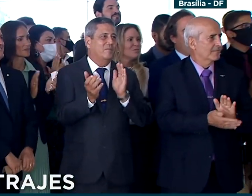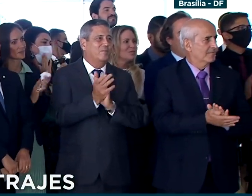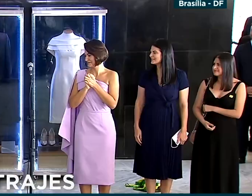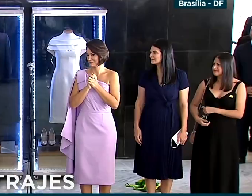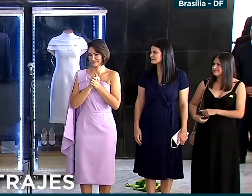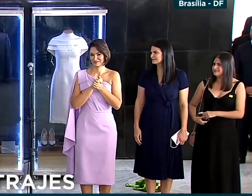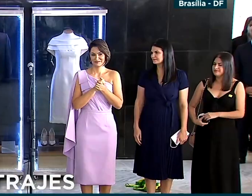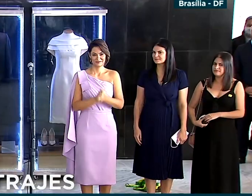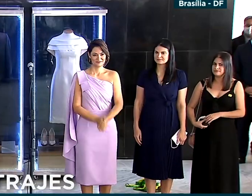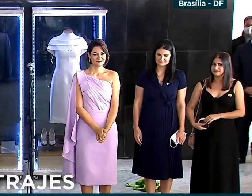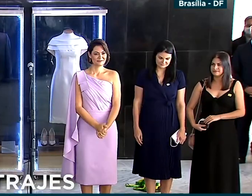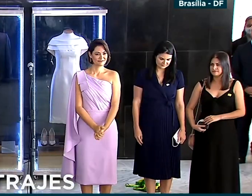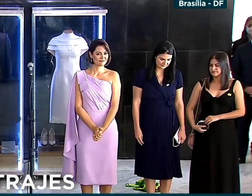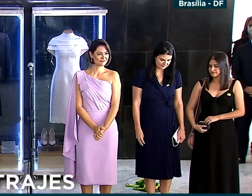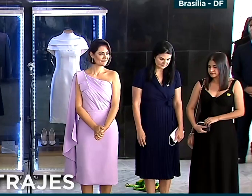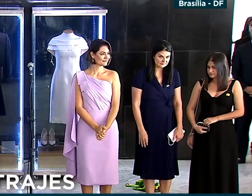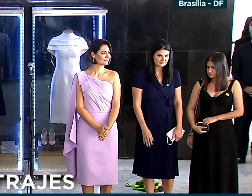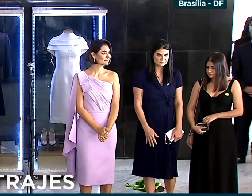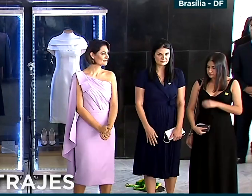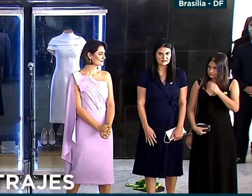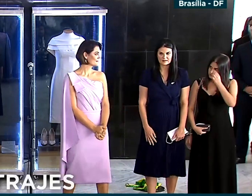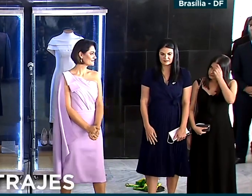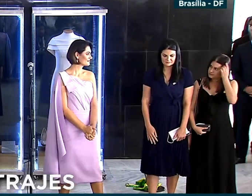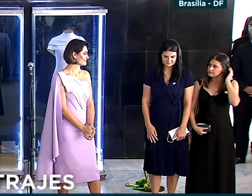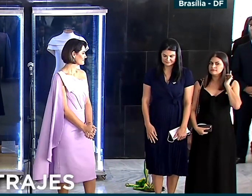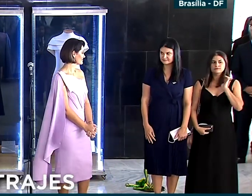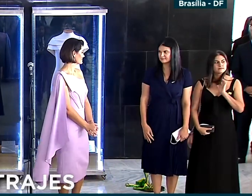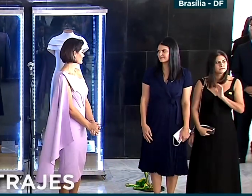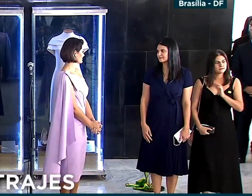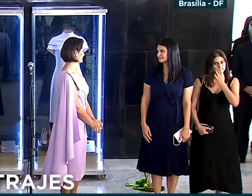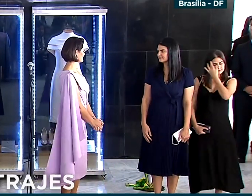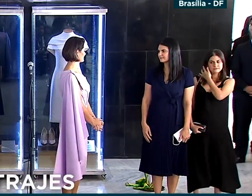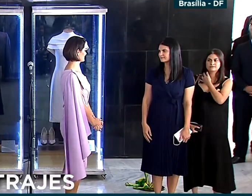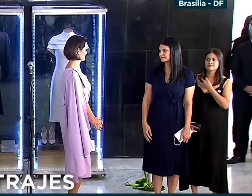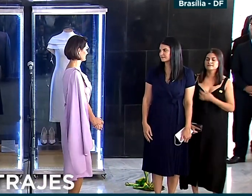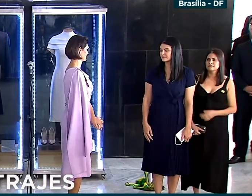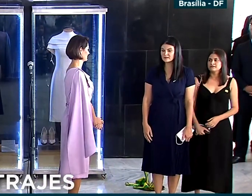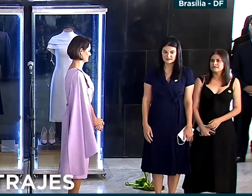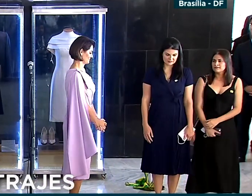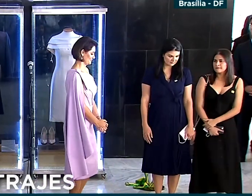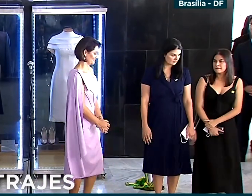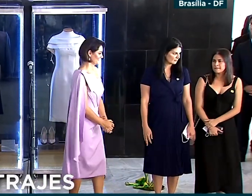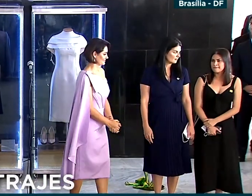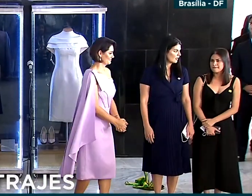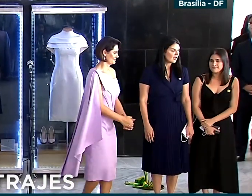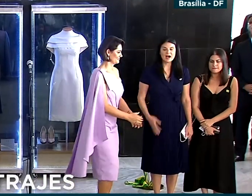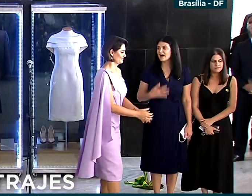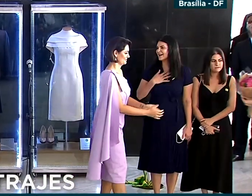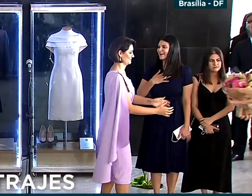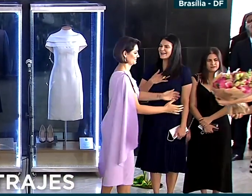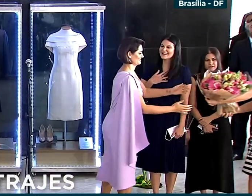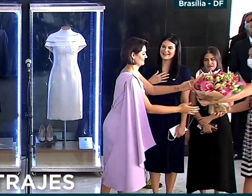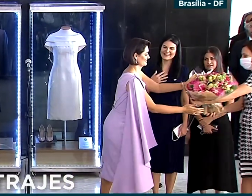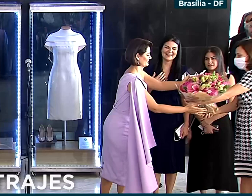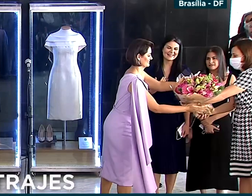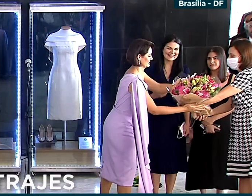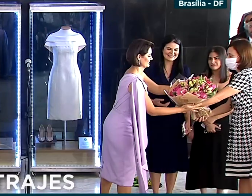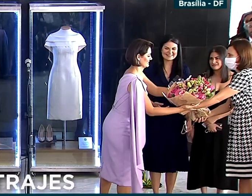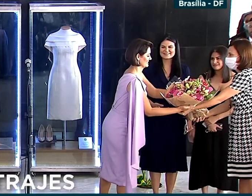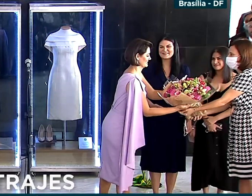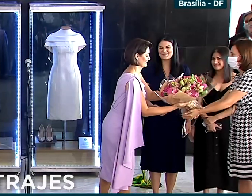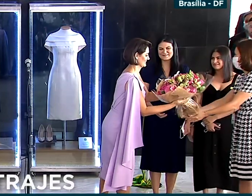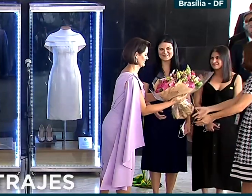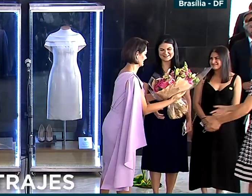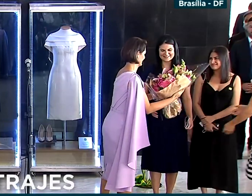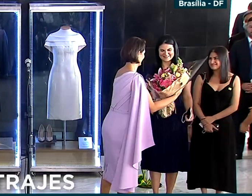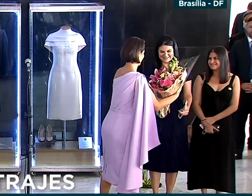Na sequência, a senhora Michelle Bolsonaro faz a entrega de flores para a senhora Marie Lafayette e a senhora